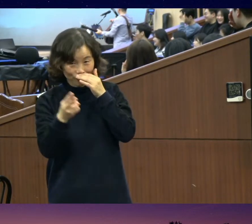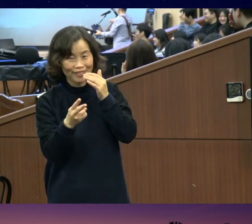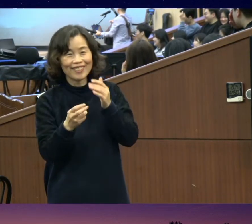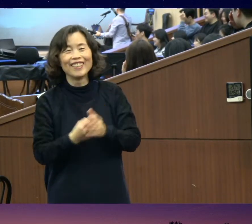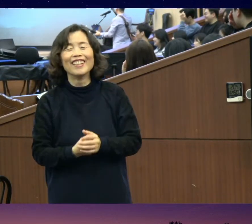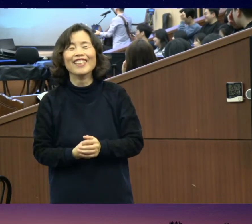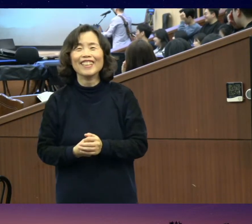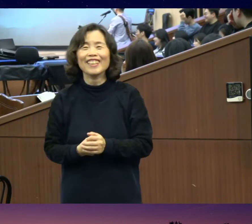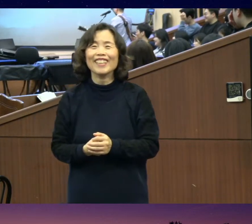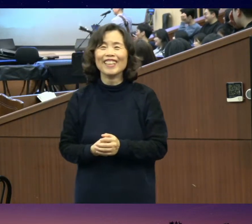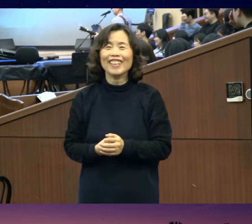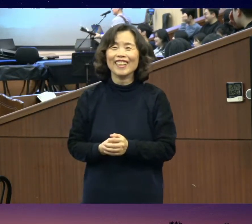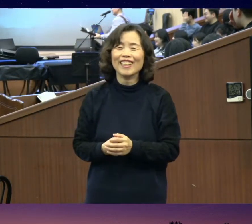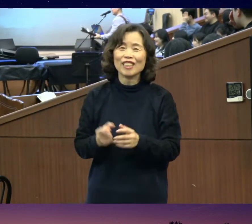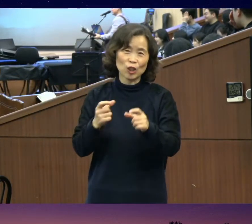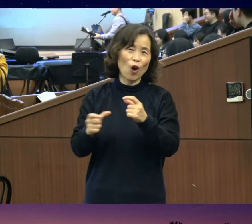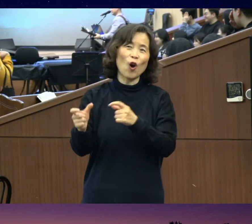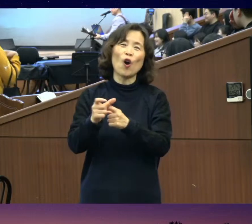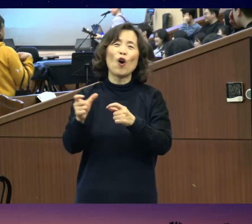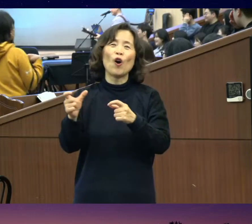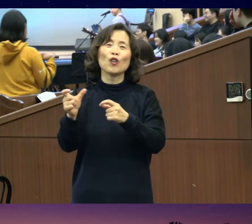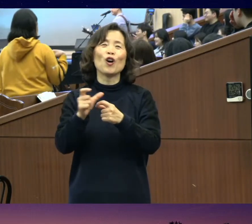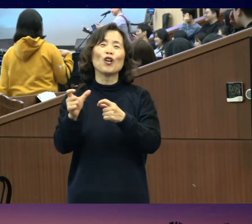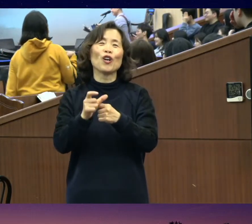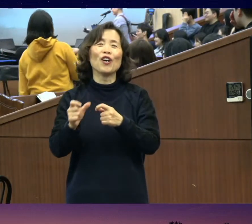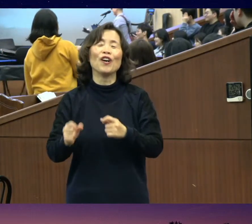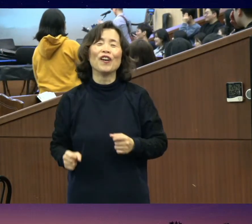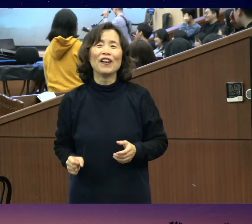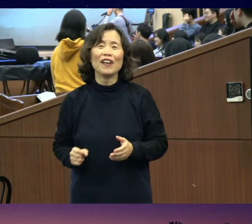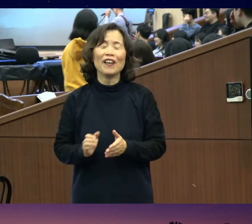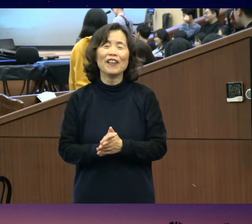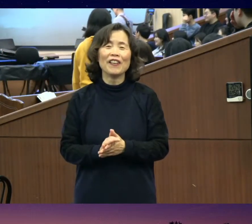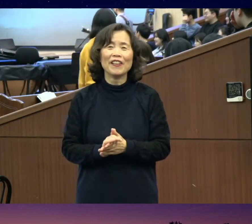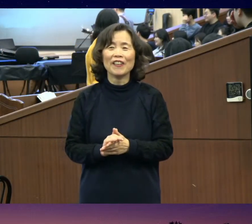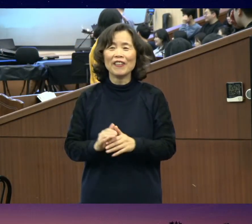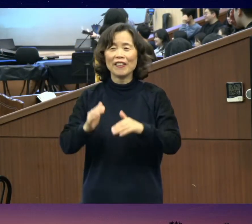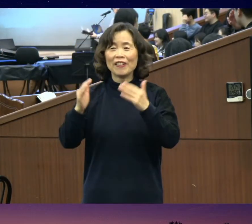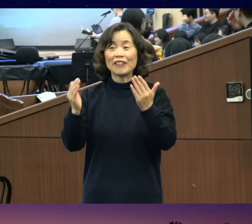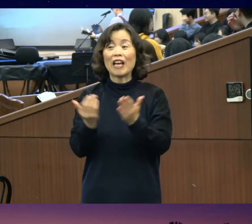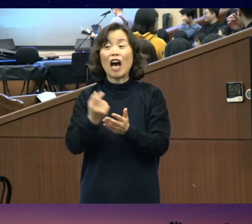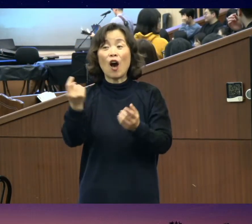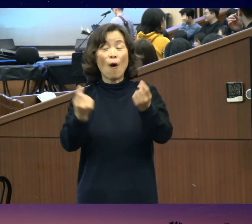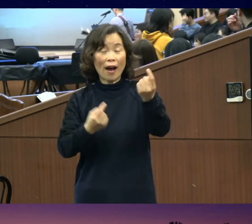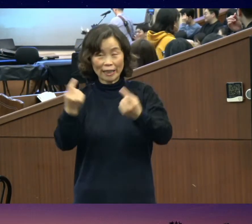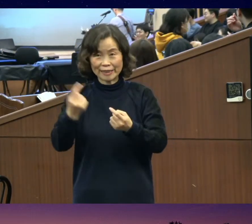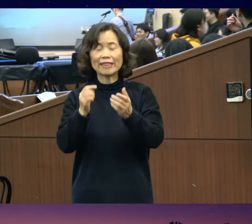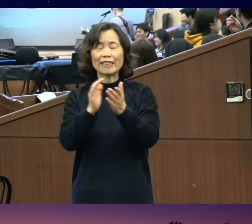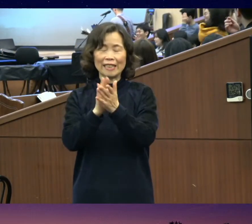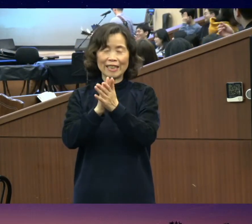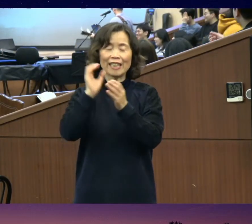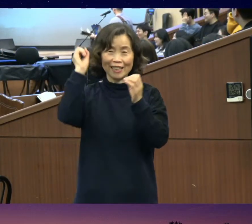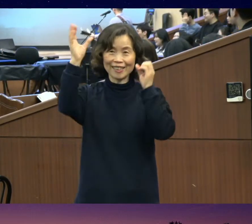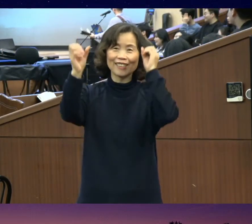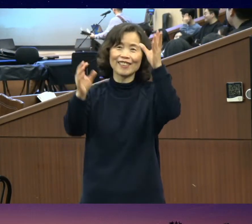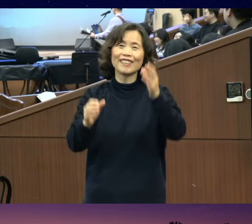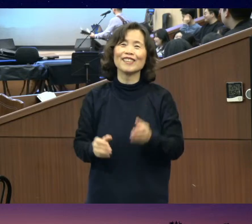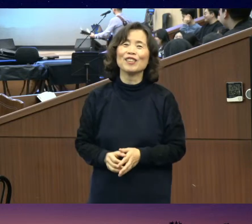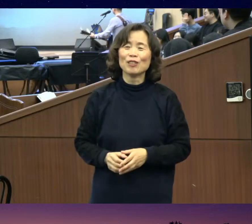왜 들어가 자꾸 들어가려고 그래 다 와서 찬양해 그죠? 그냥 막 나오는 거지 그냥 이거는 그냥 하면 되는